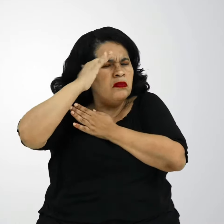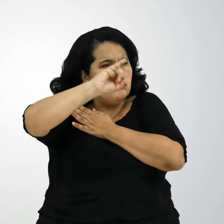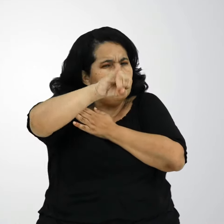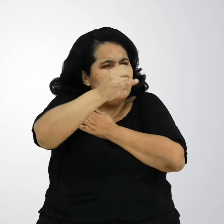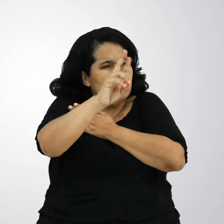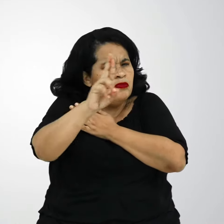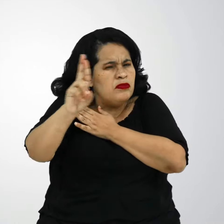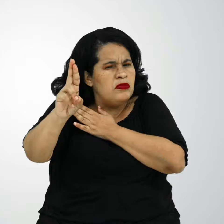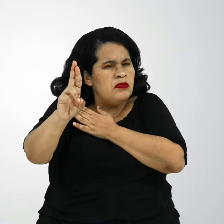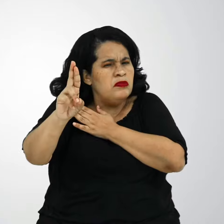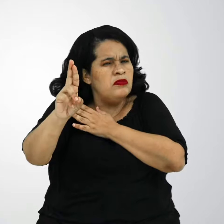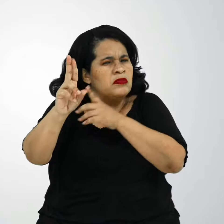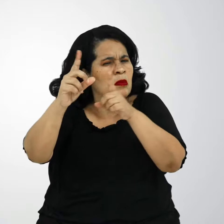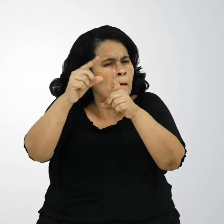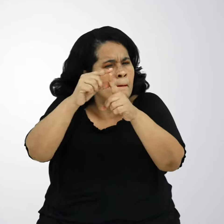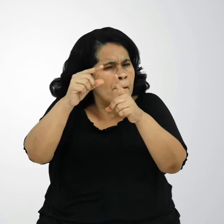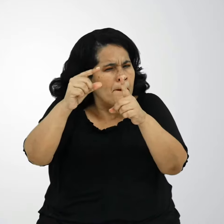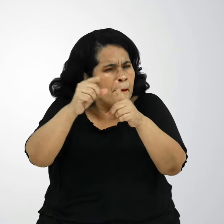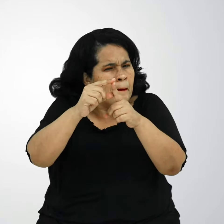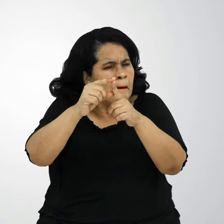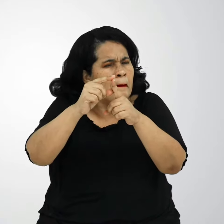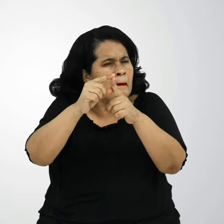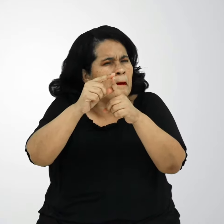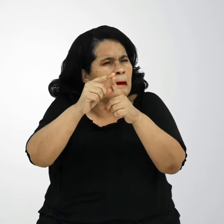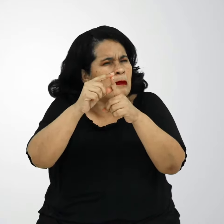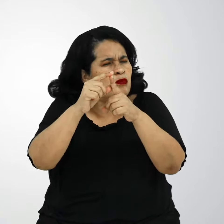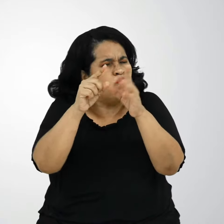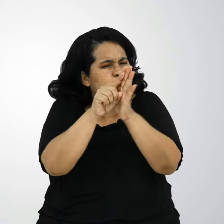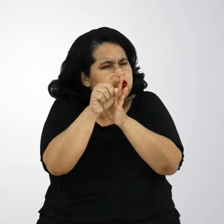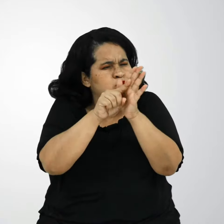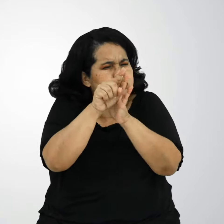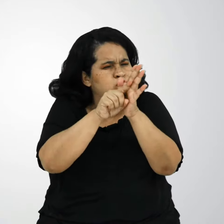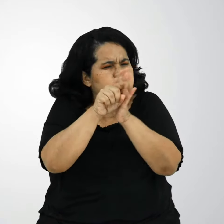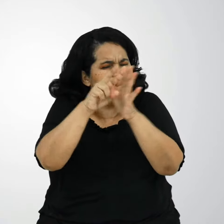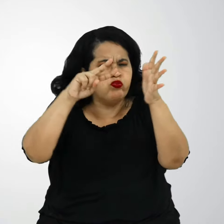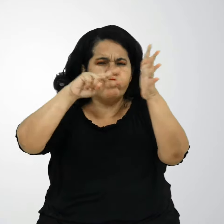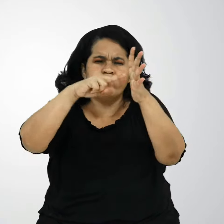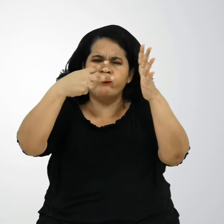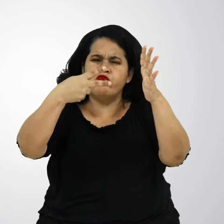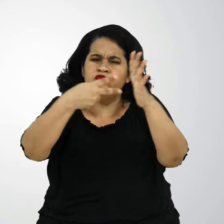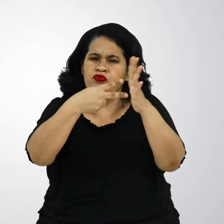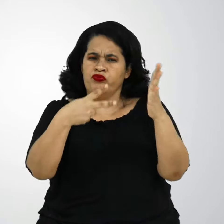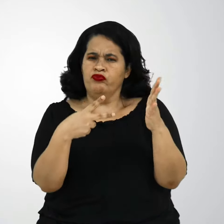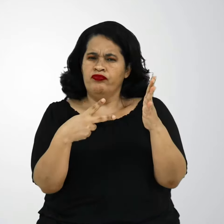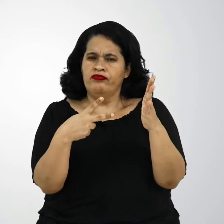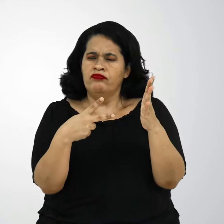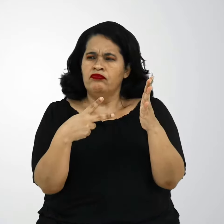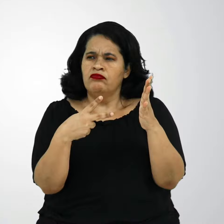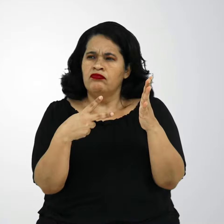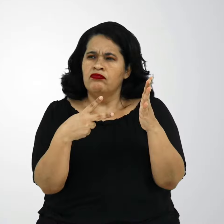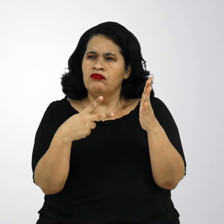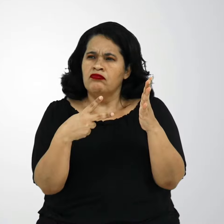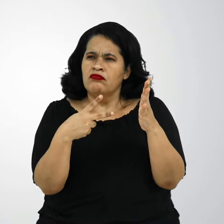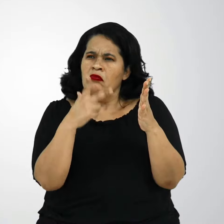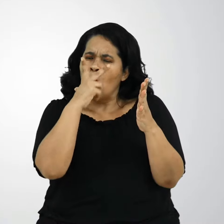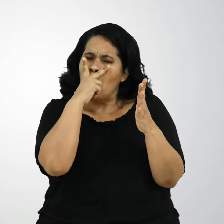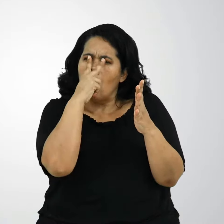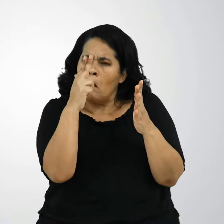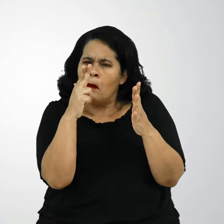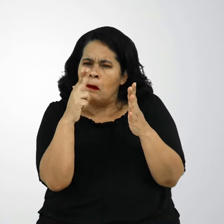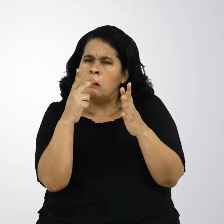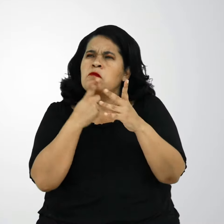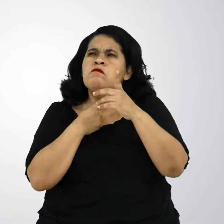cumprimento dessa palavra, você percebe assim até uma oração e um desejo até limitado de